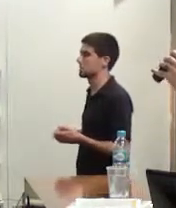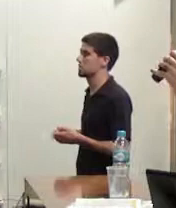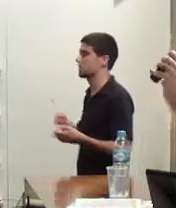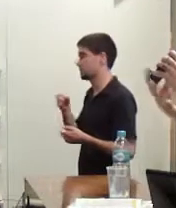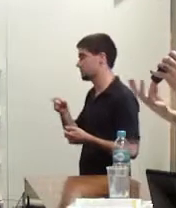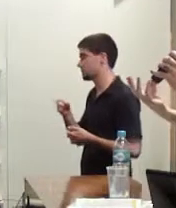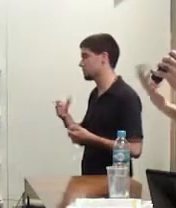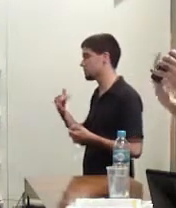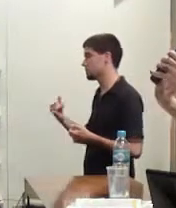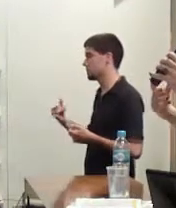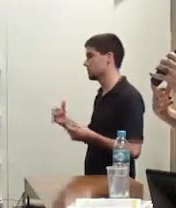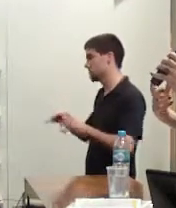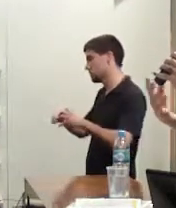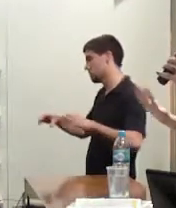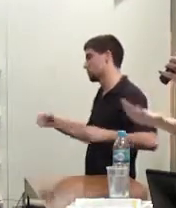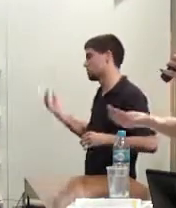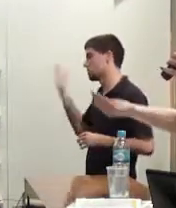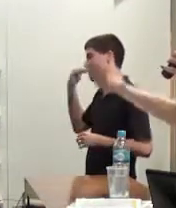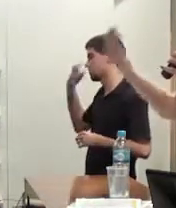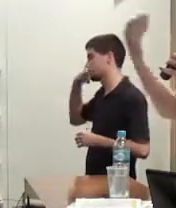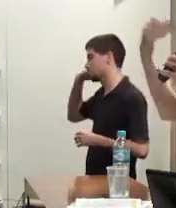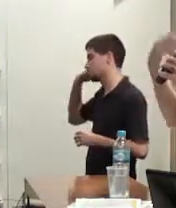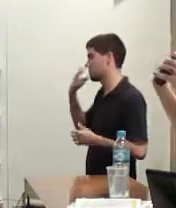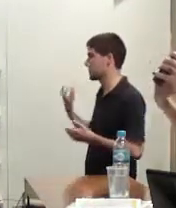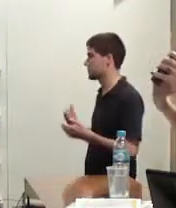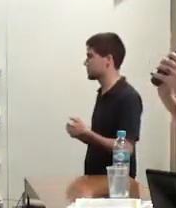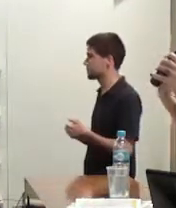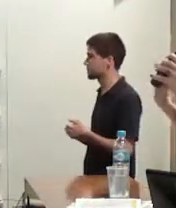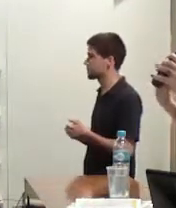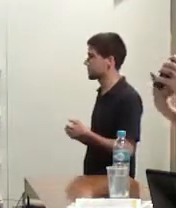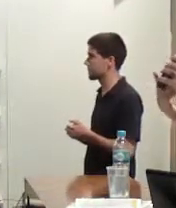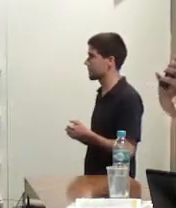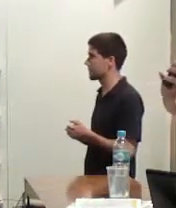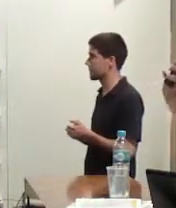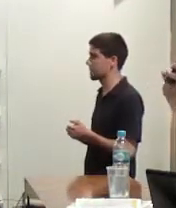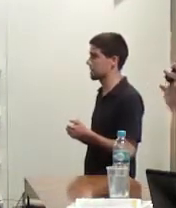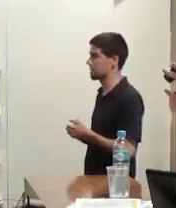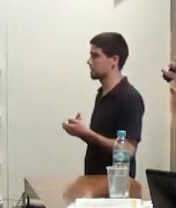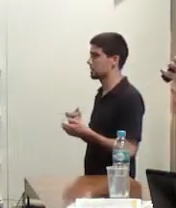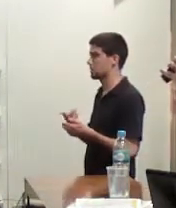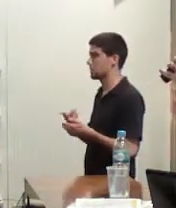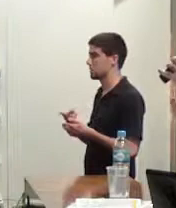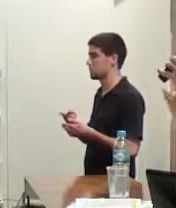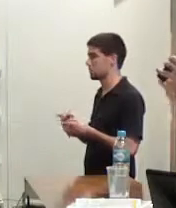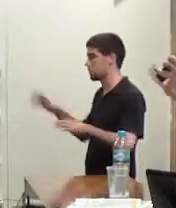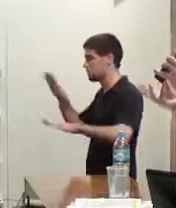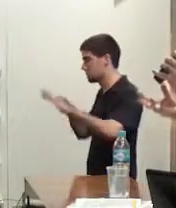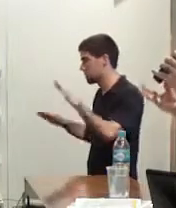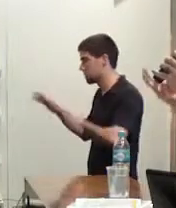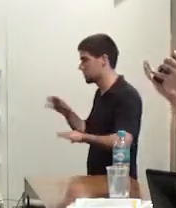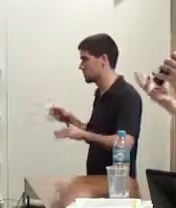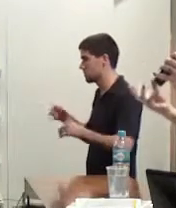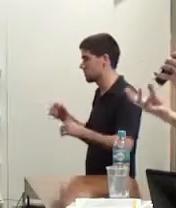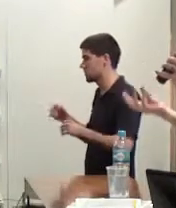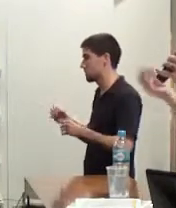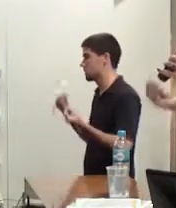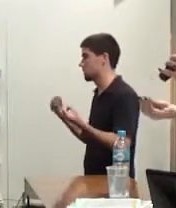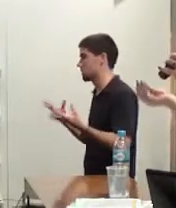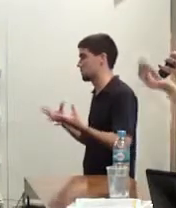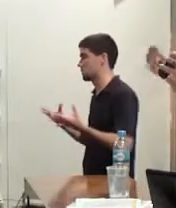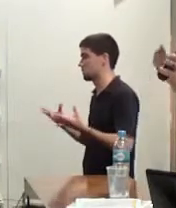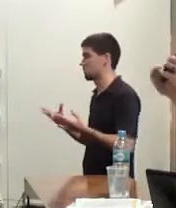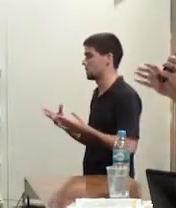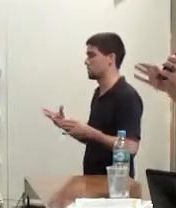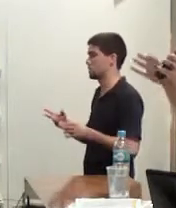otro tipo de transportes centenarios se los dota de la seguridad y de la infraestructura moderna,